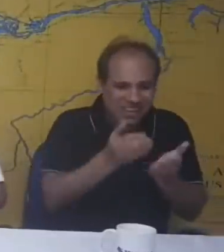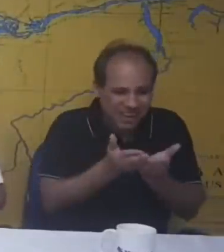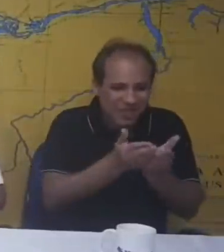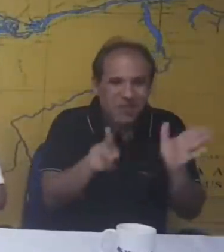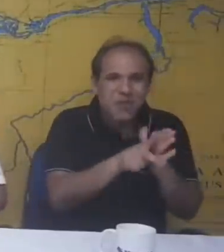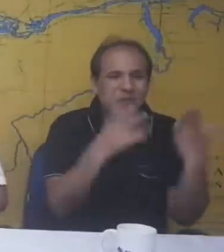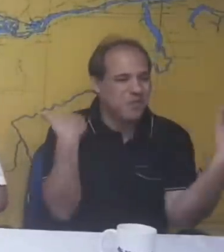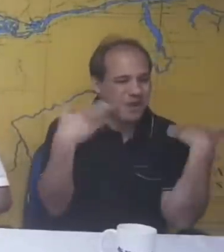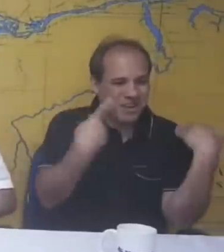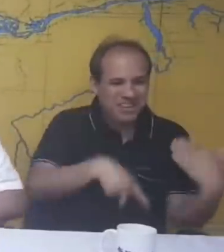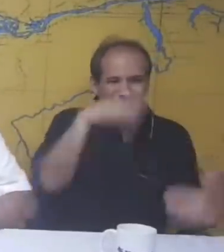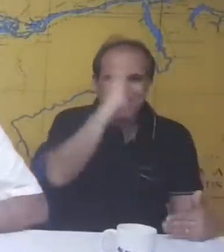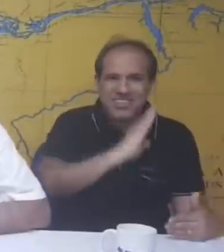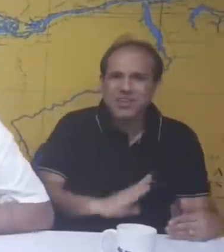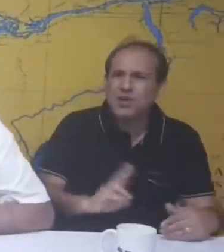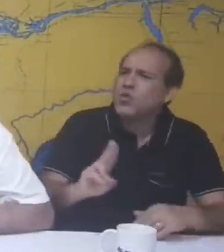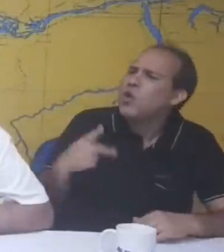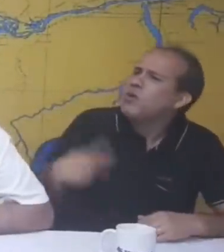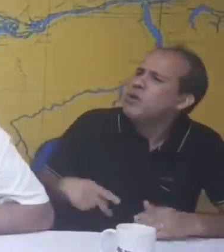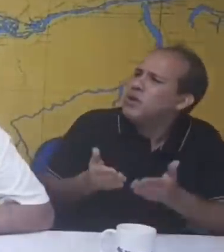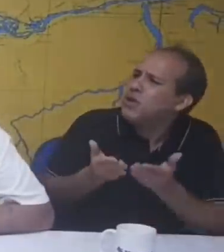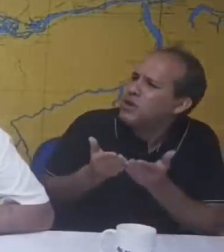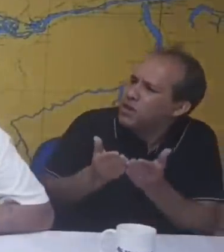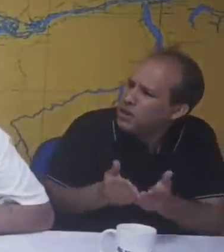Marinha do Brasil, é isso. Qual o nome desse navio aqui?